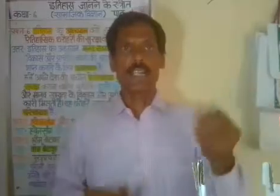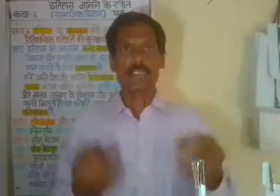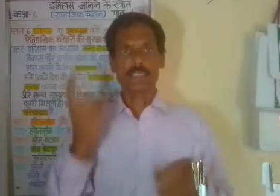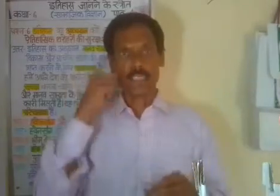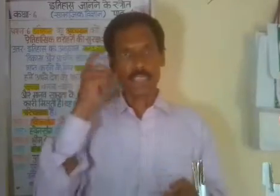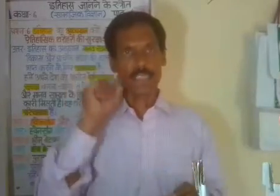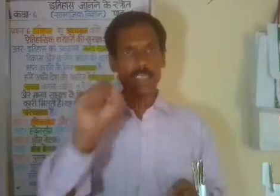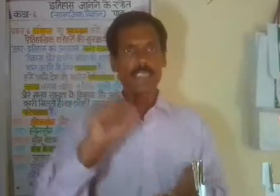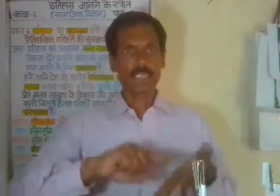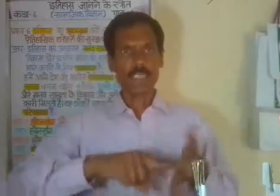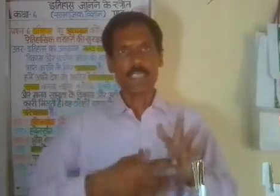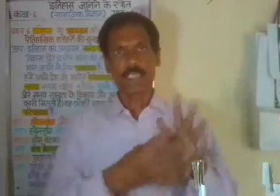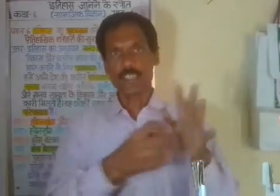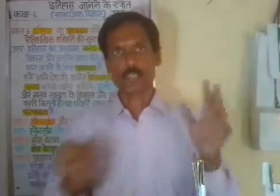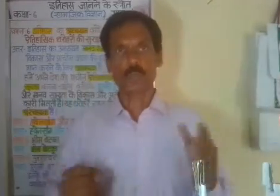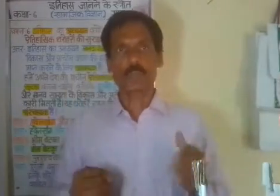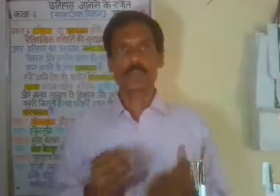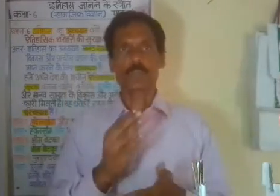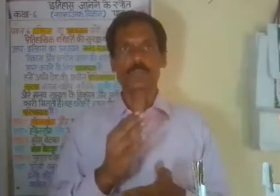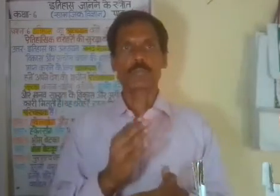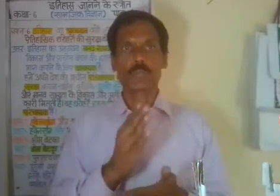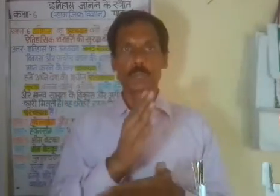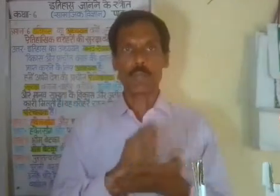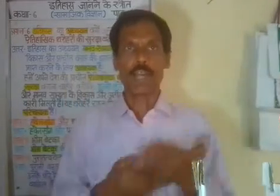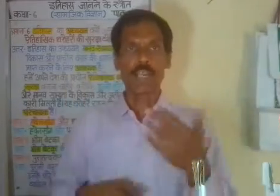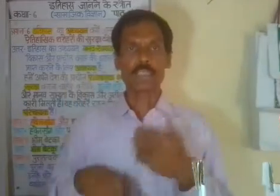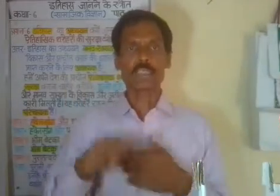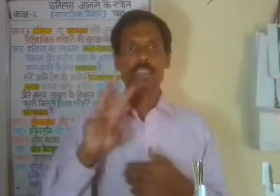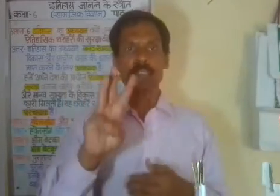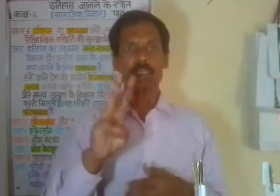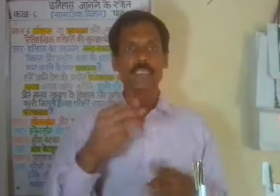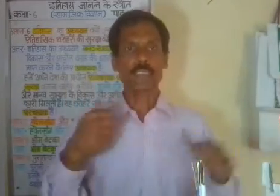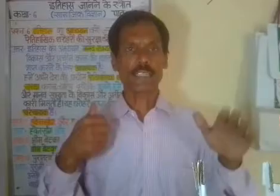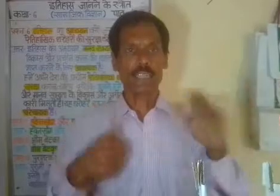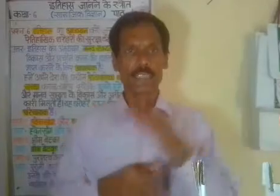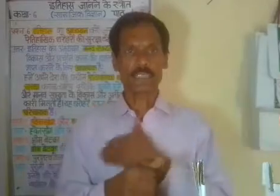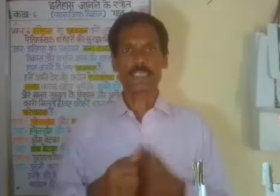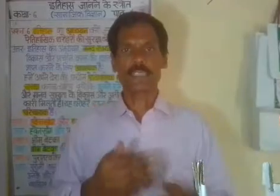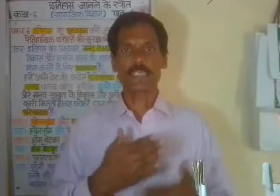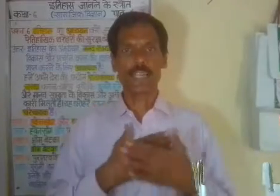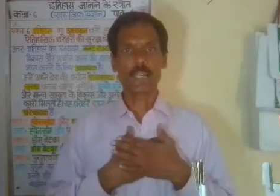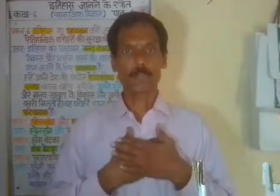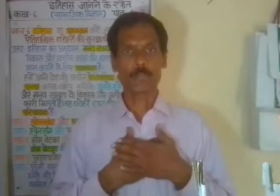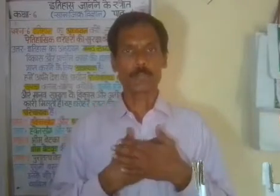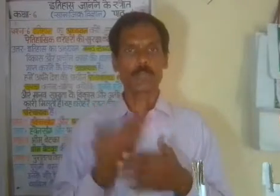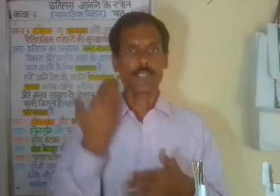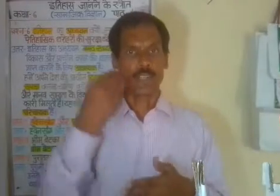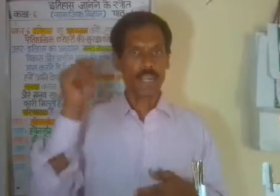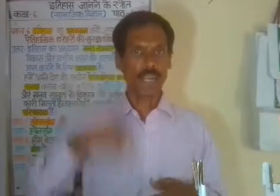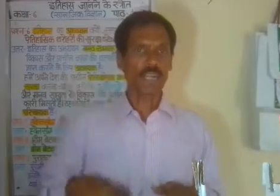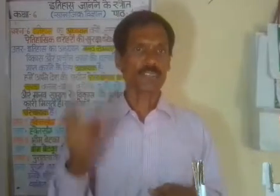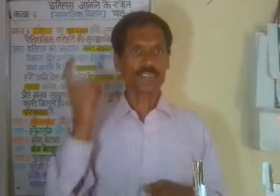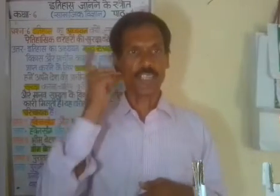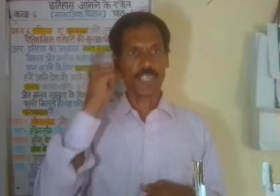इतिहास जानने के स्रोत भाग 3 के अंतर्गत हम आज